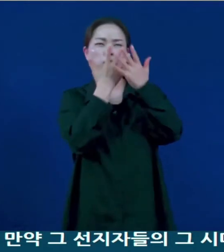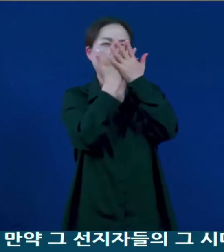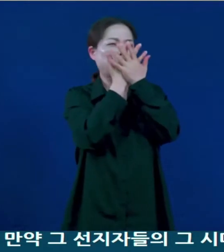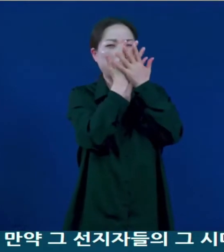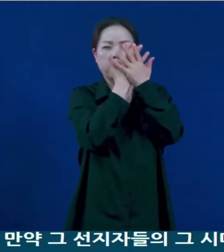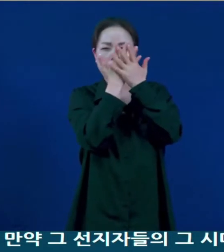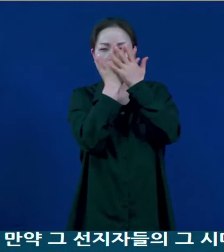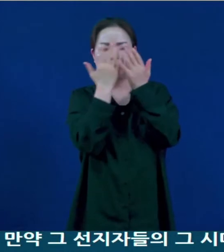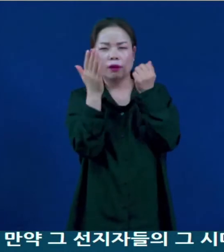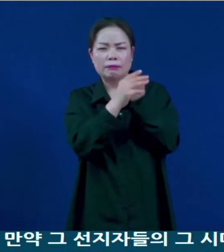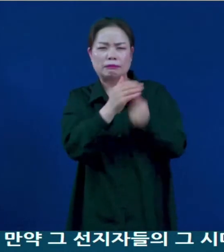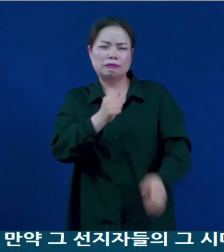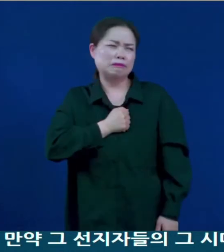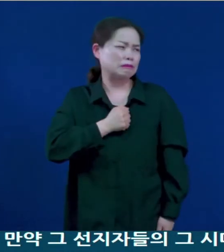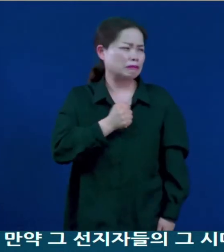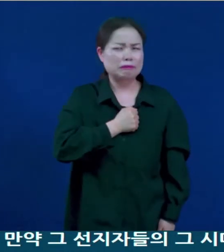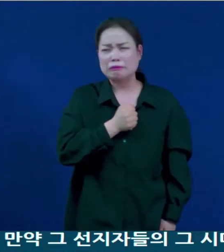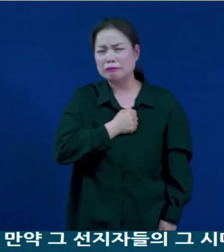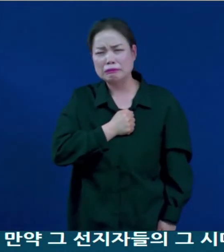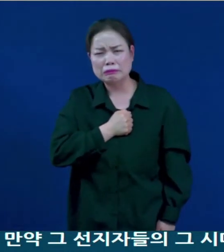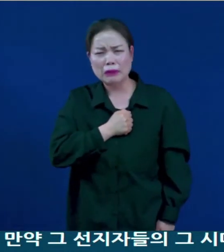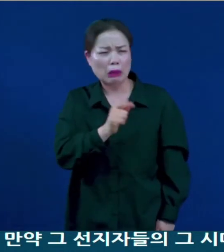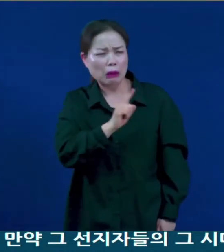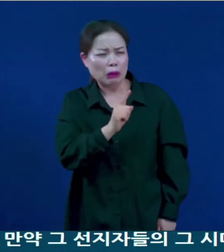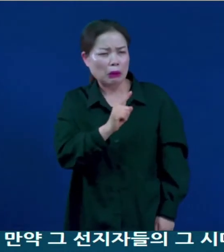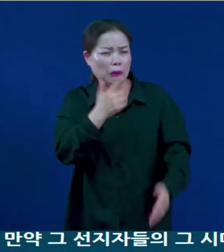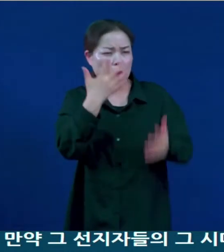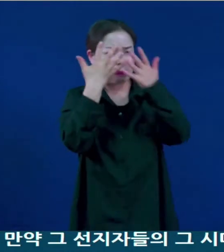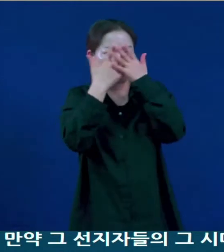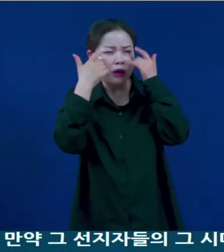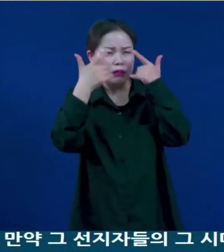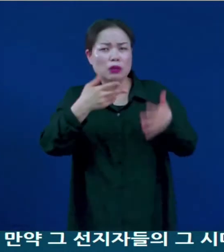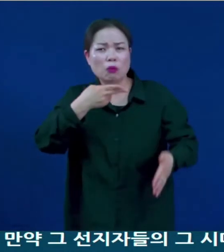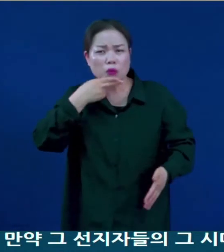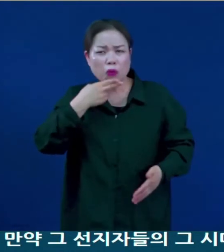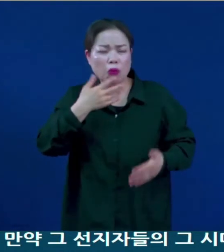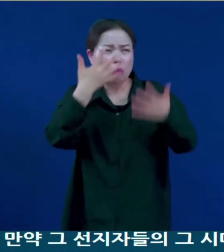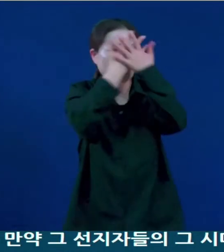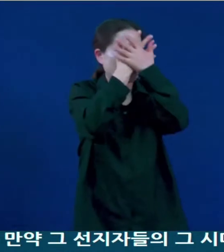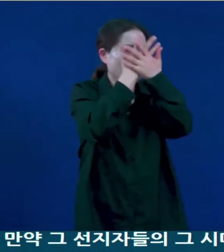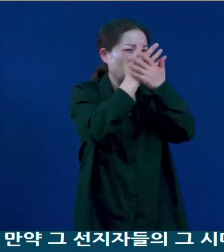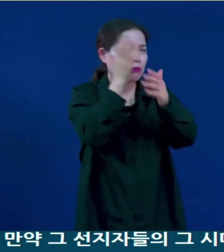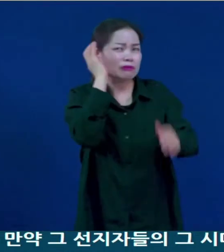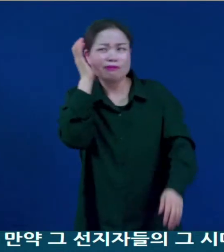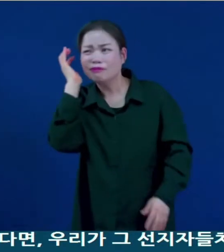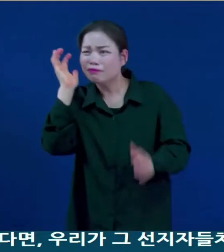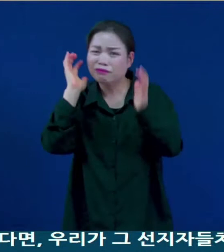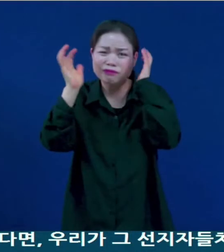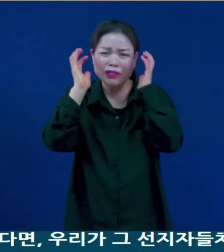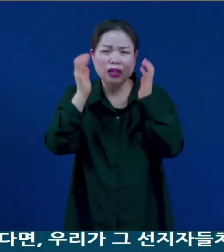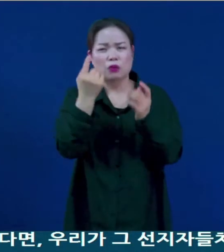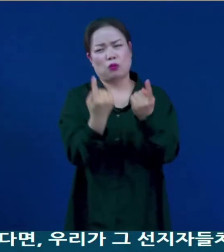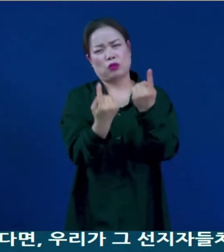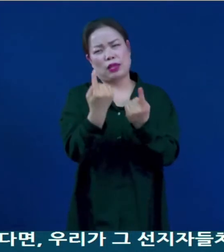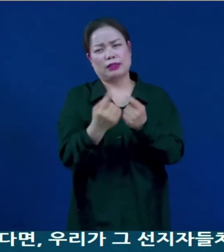희미하다는 것 때문에 답답해하거나 뭔가 불확실하다고 생각하거나 헷갈린다고